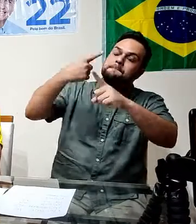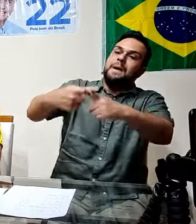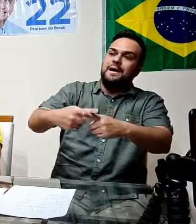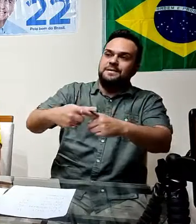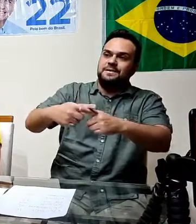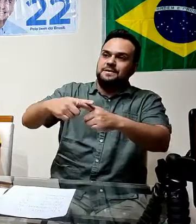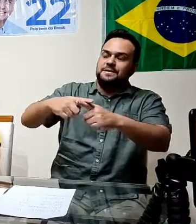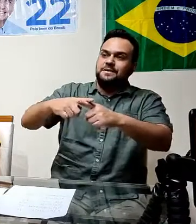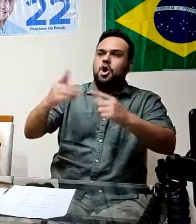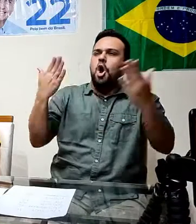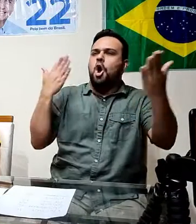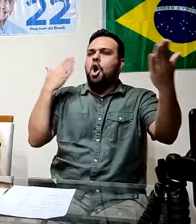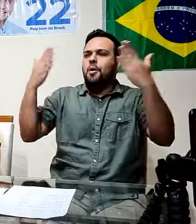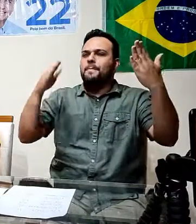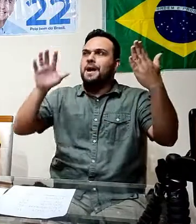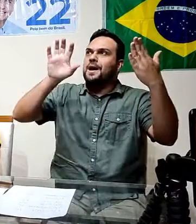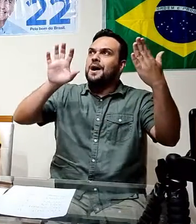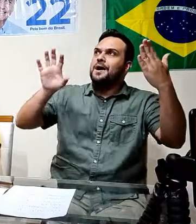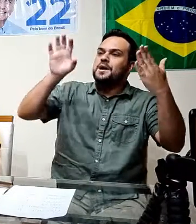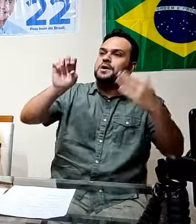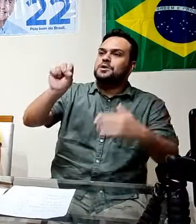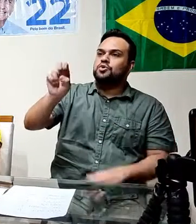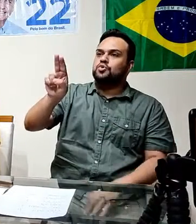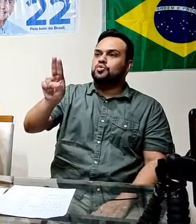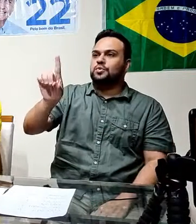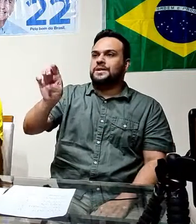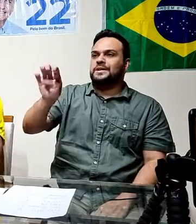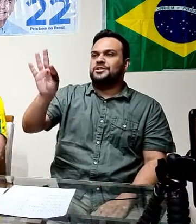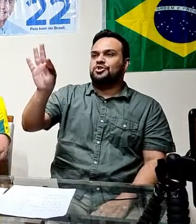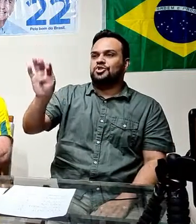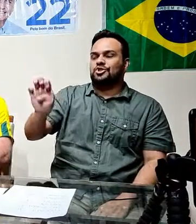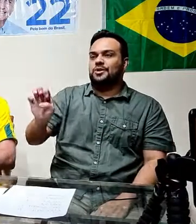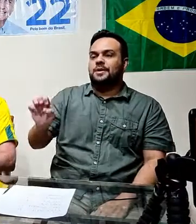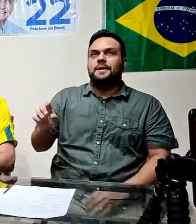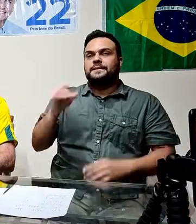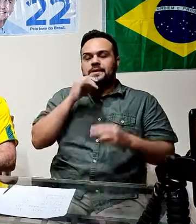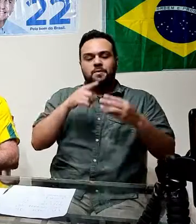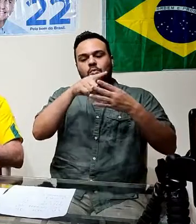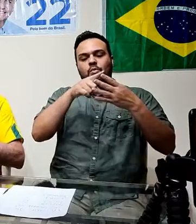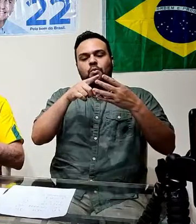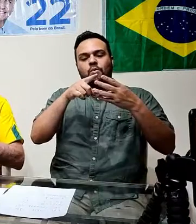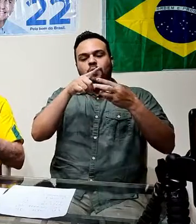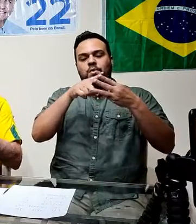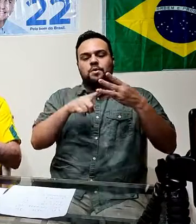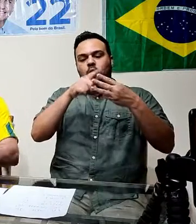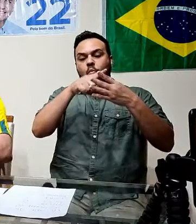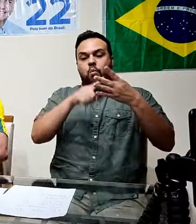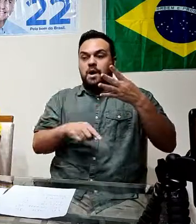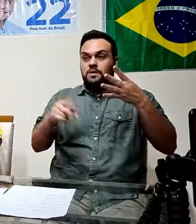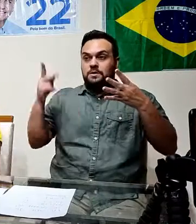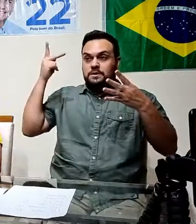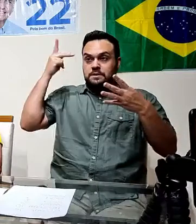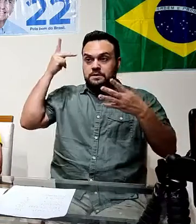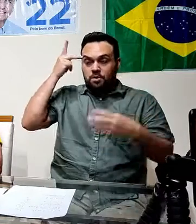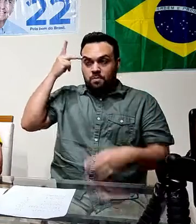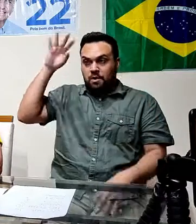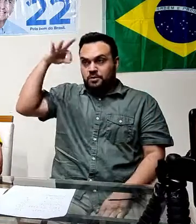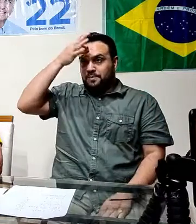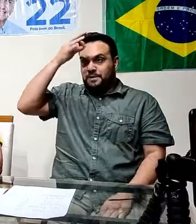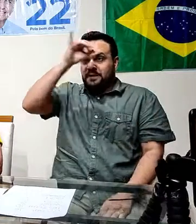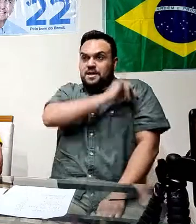região sudeste como terras indígenas. Então teremos duas vezes